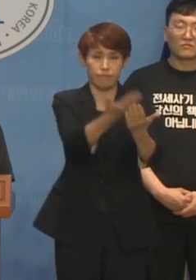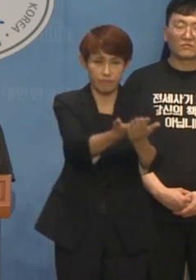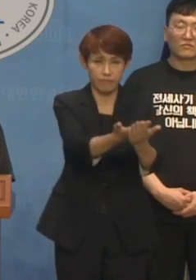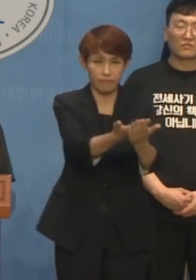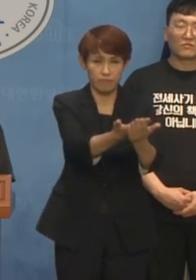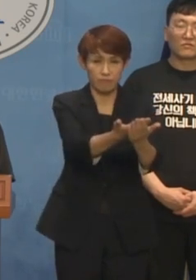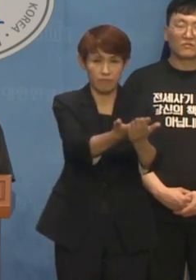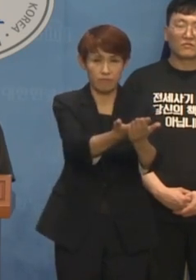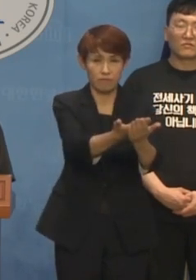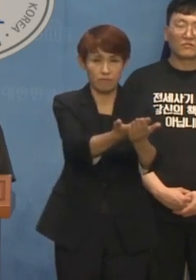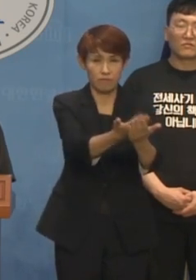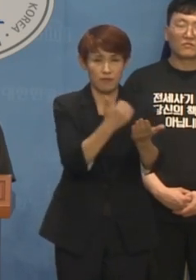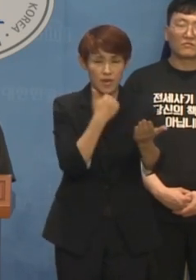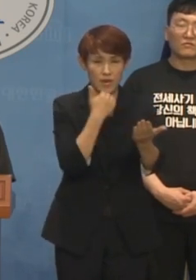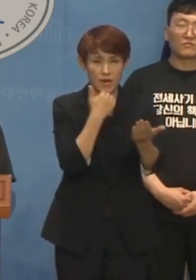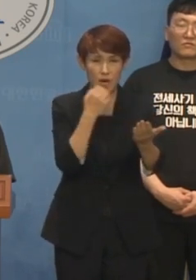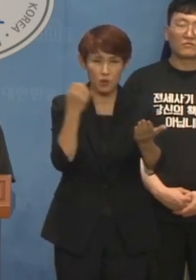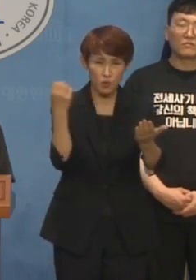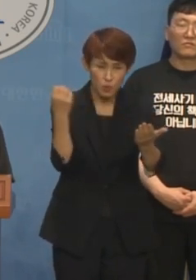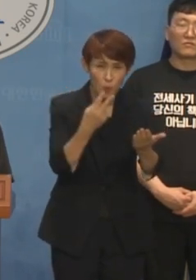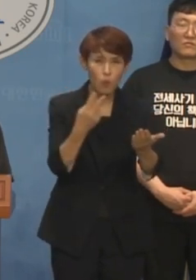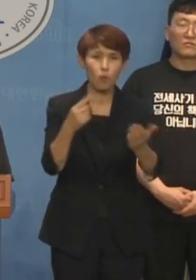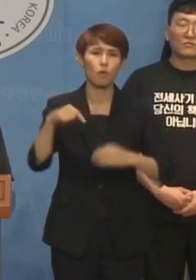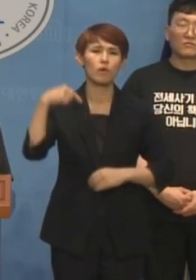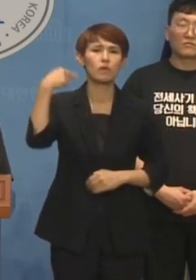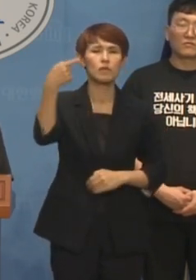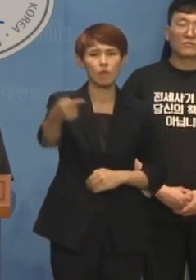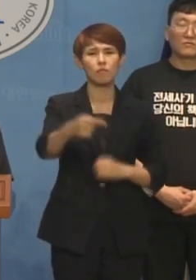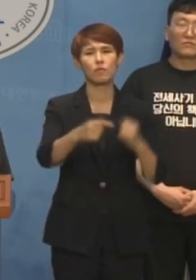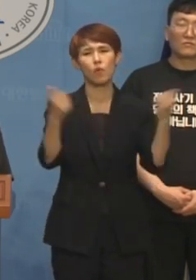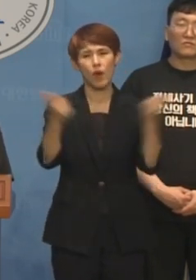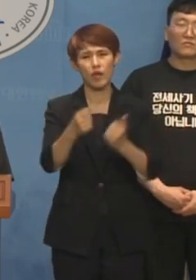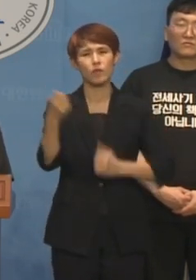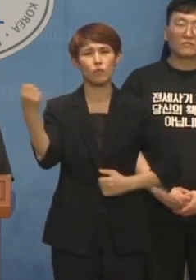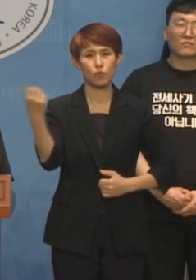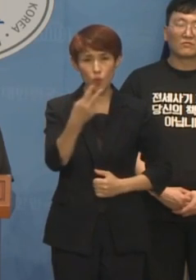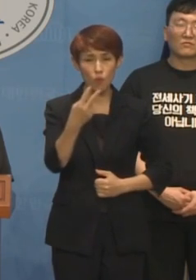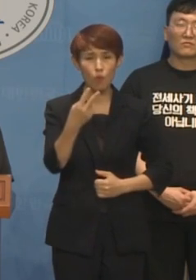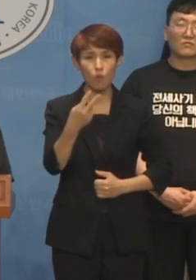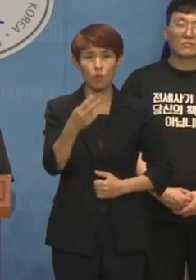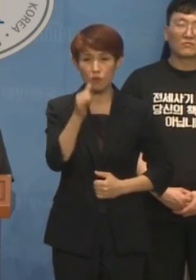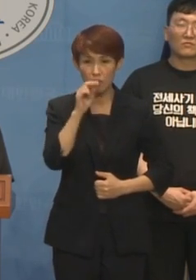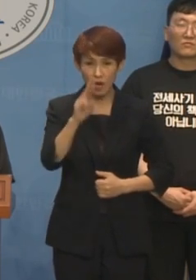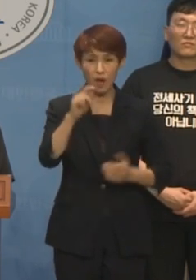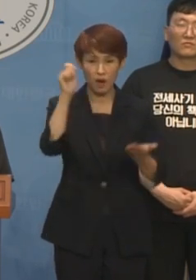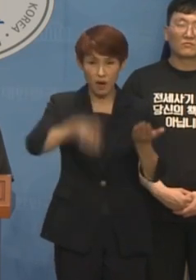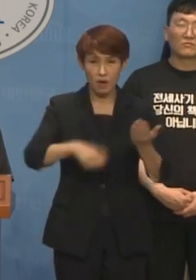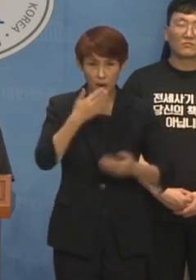기다림이었는데 또 시간이 걸려야 되고 다음 회의가 또 열려야 통과될 수 있다고 하고